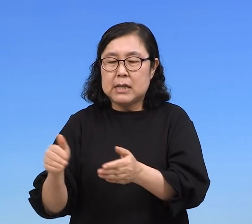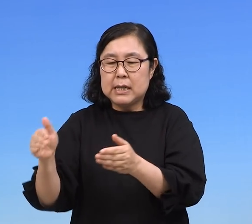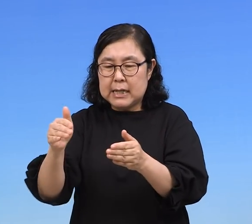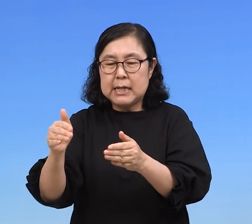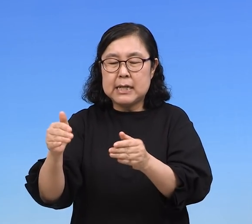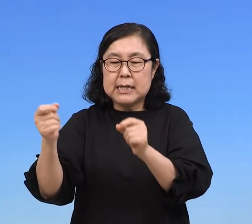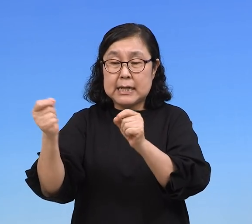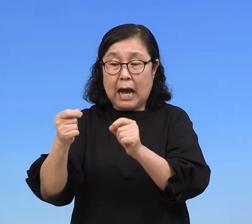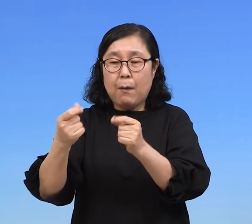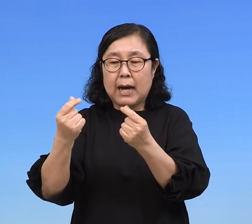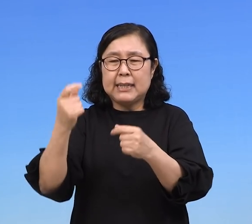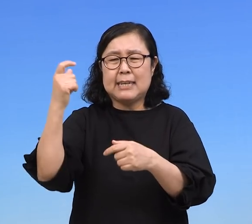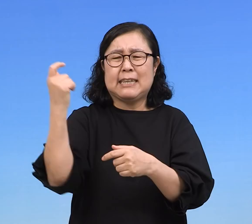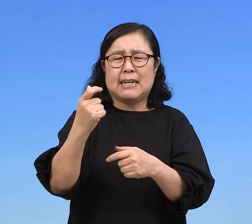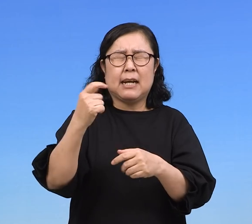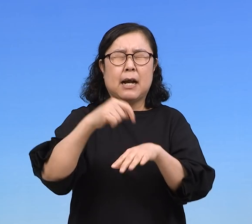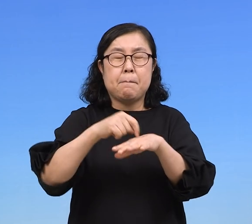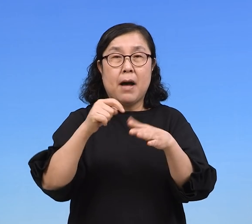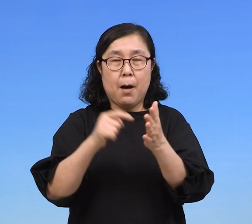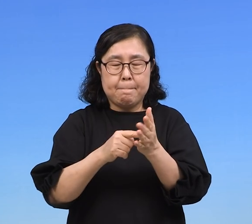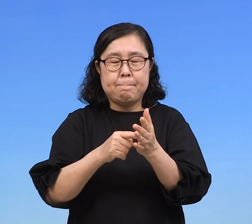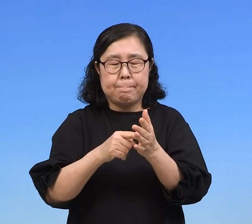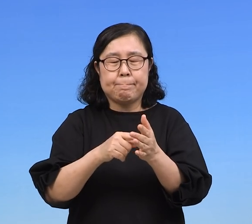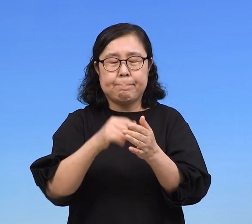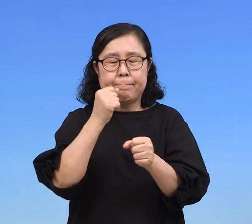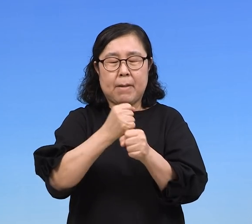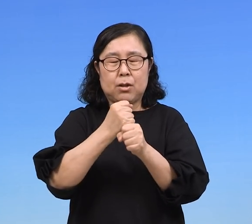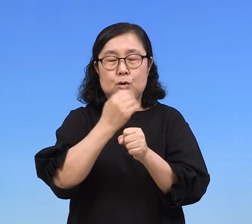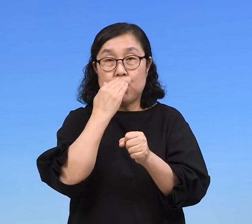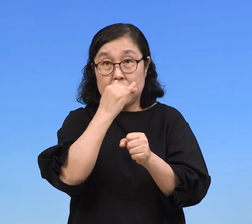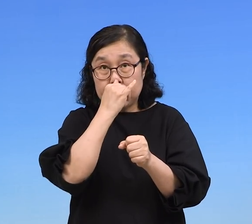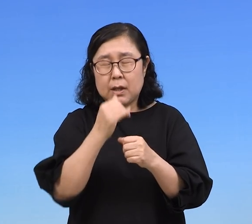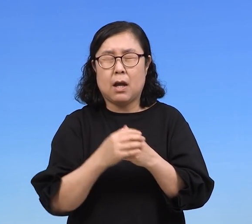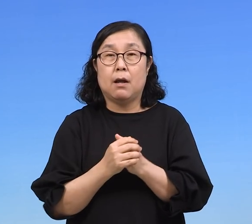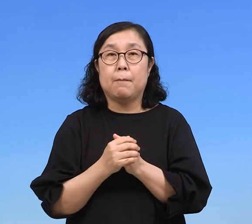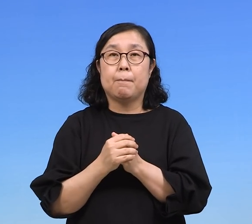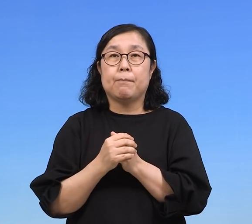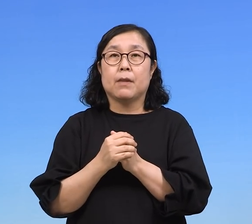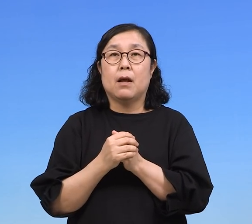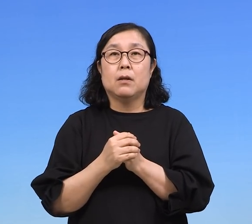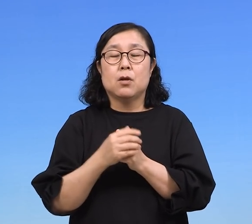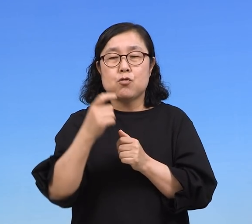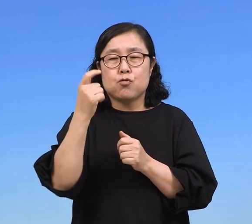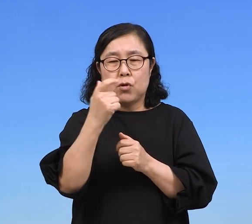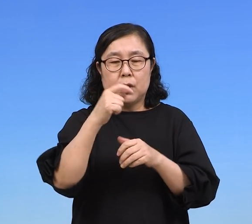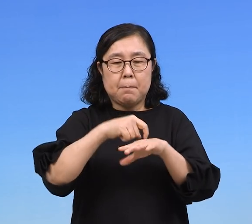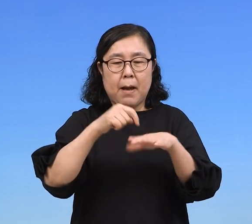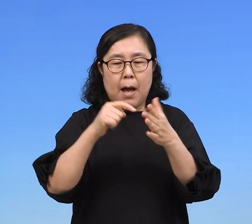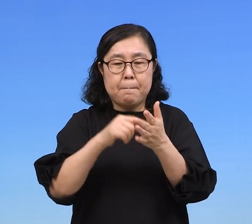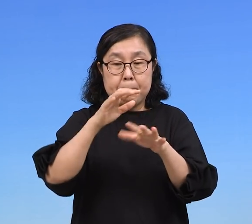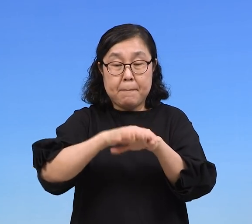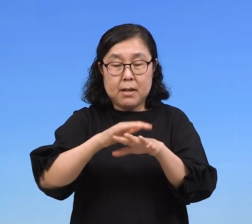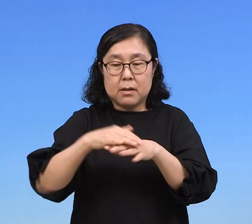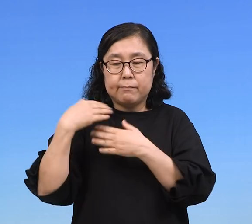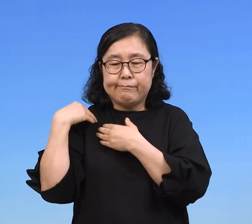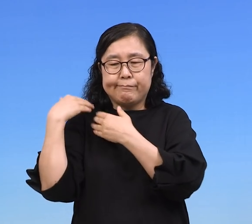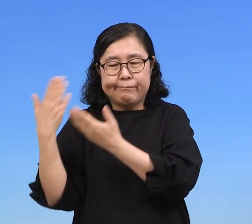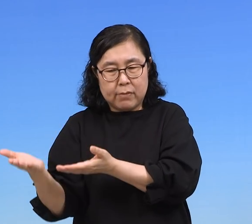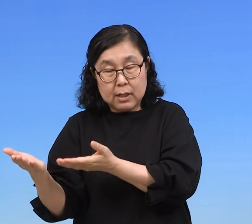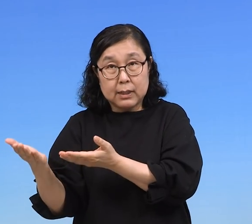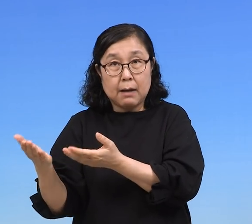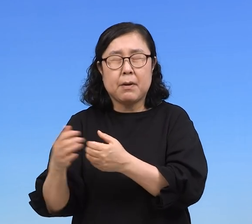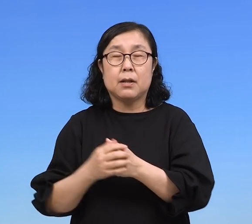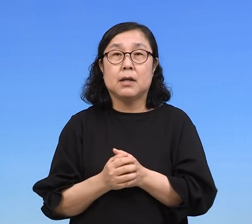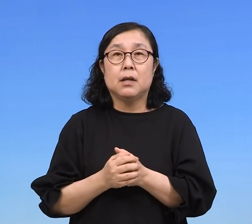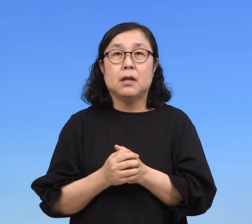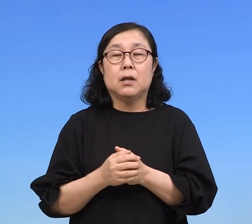되기가 쉽다. 그리고 더 이게 나쁜 게 뭐냐, 바로 그런 굳어진 마음밭을 방치하면